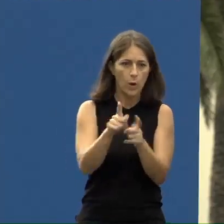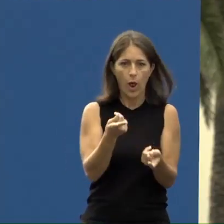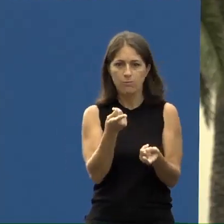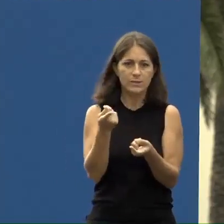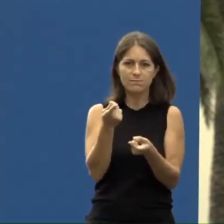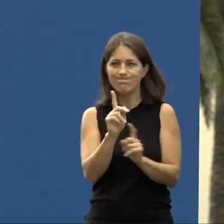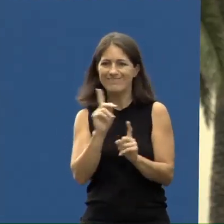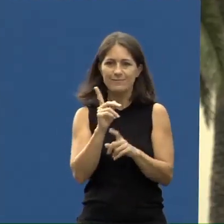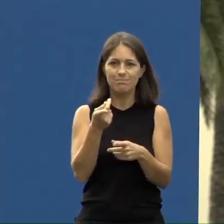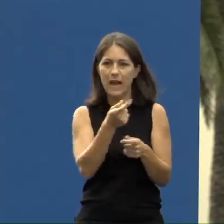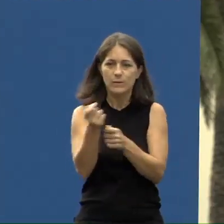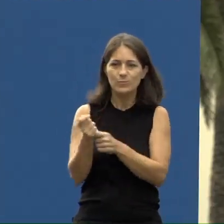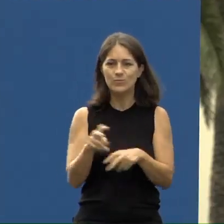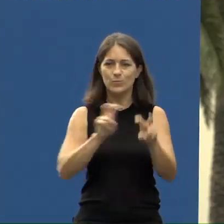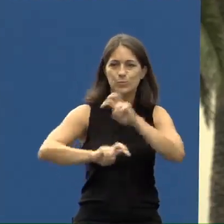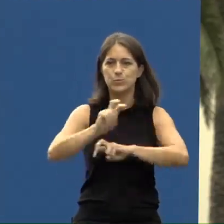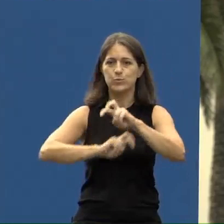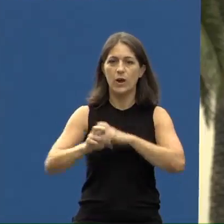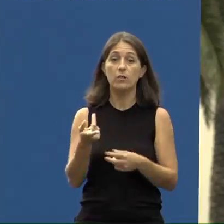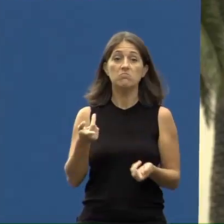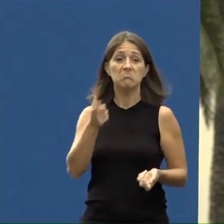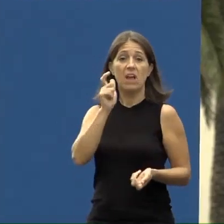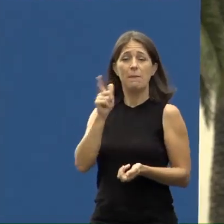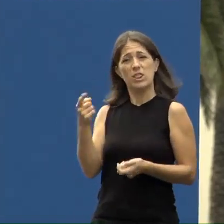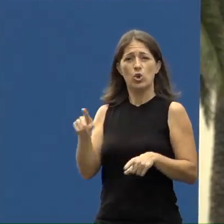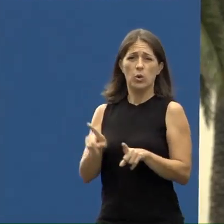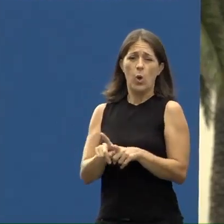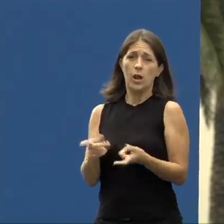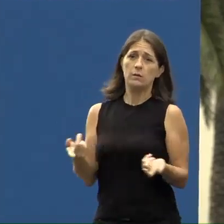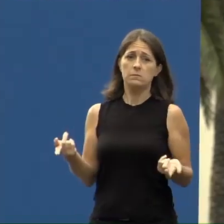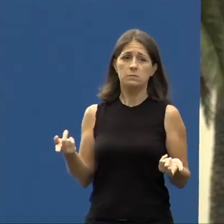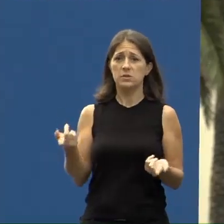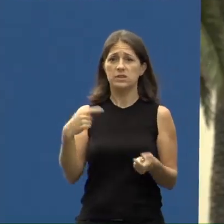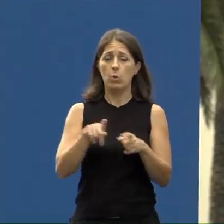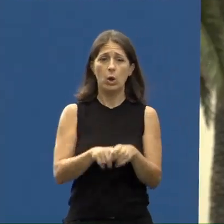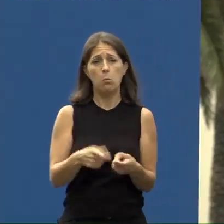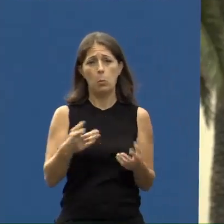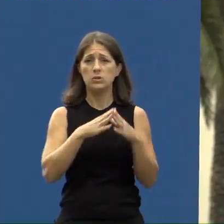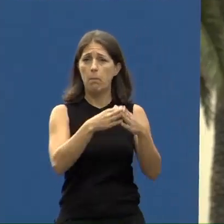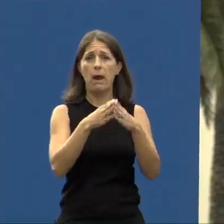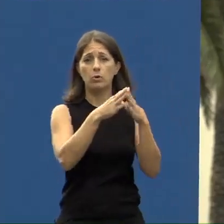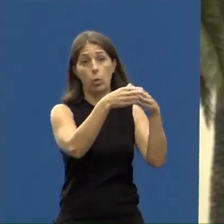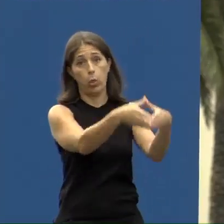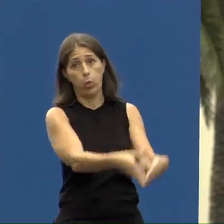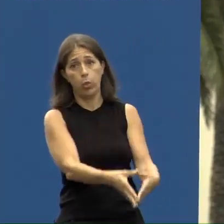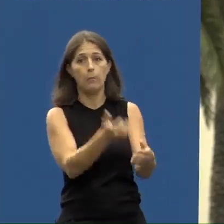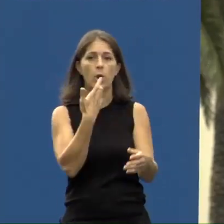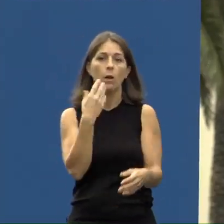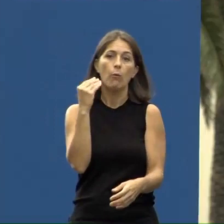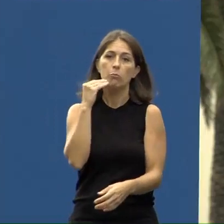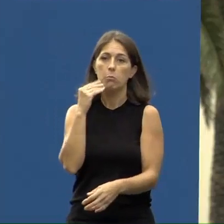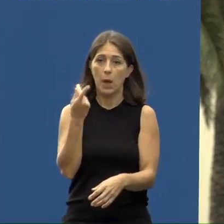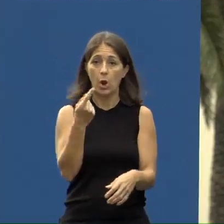Pikachus pola rúa. Alberto seguramente sexa máis de hundir la flota, por exemplo, en Ferrol, non?